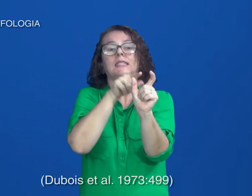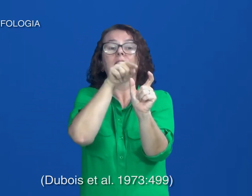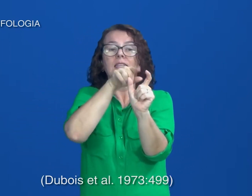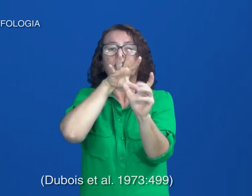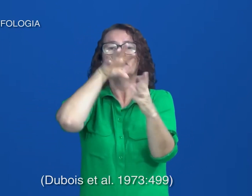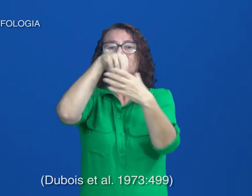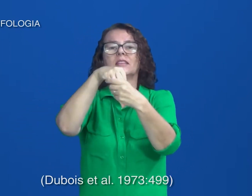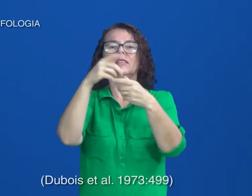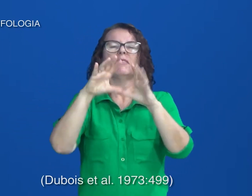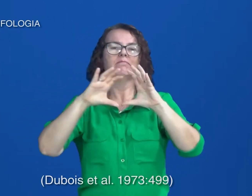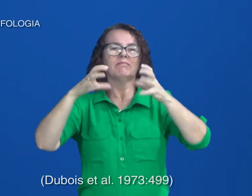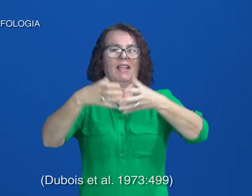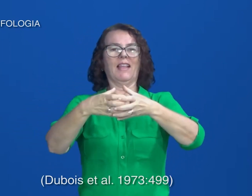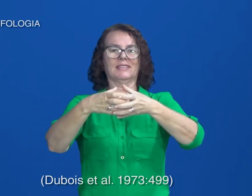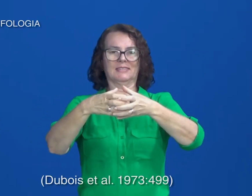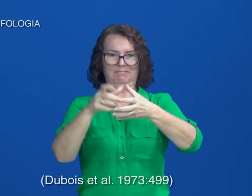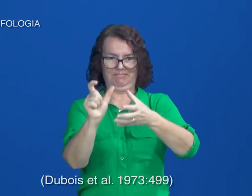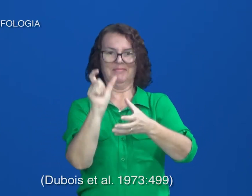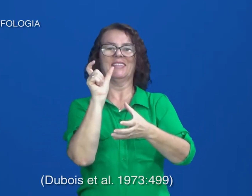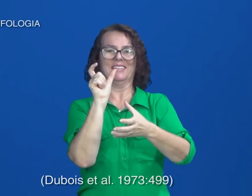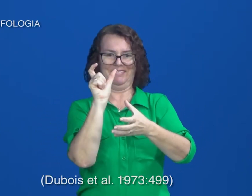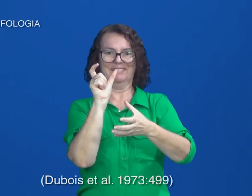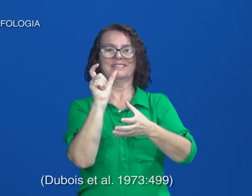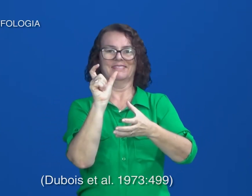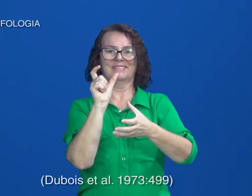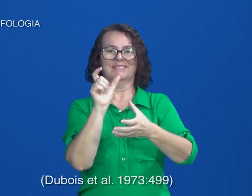sendo modificado, formando várias palavras.